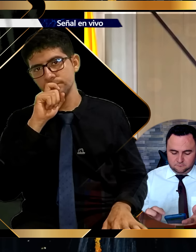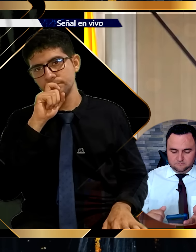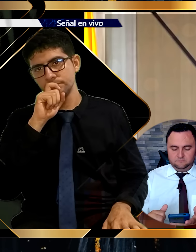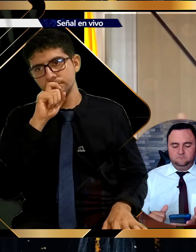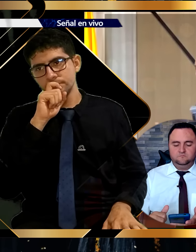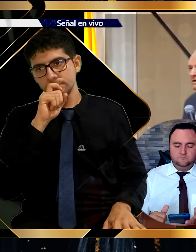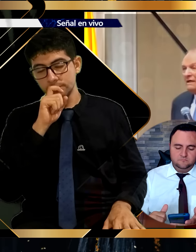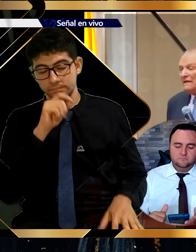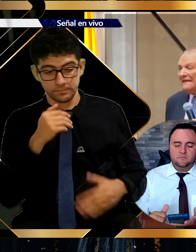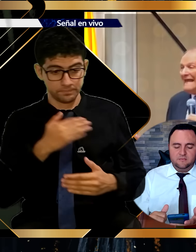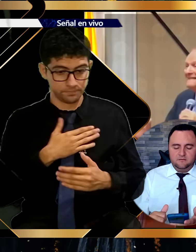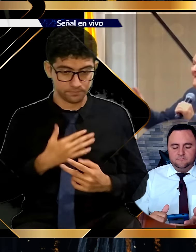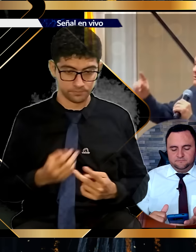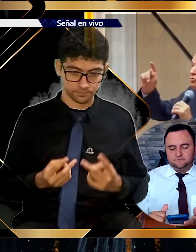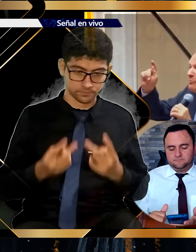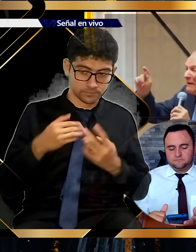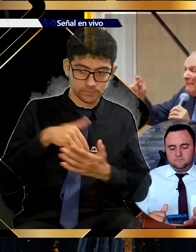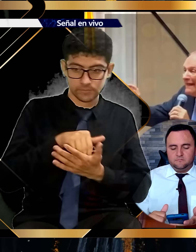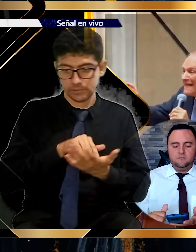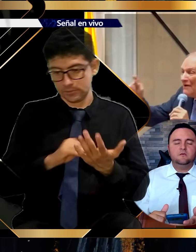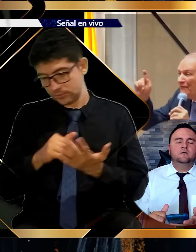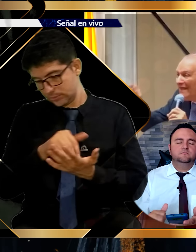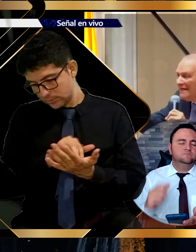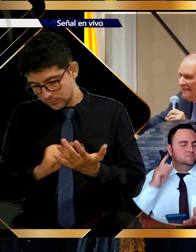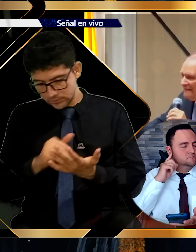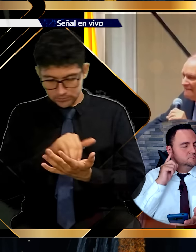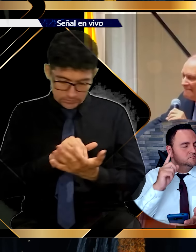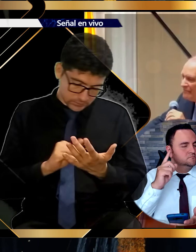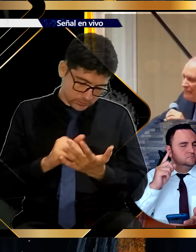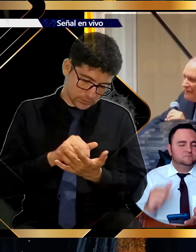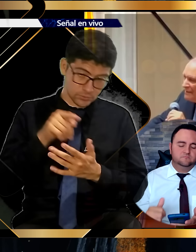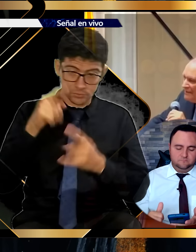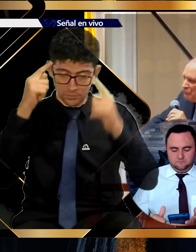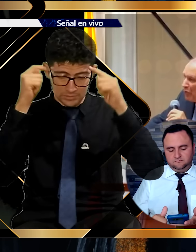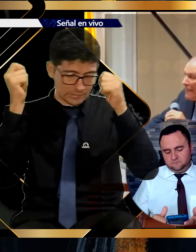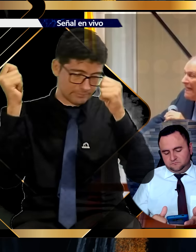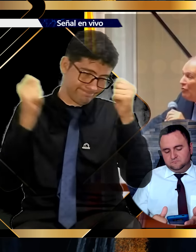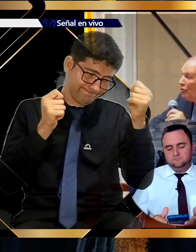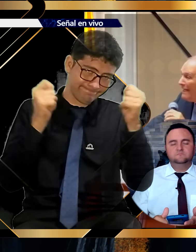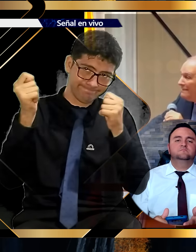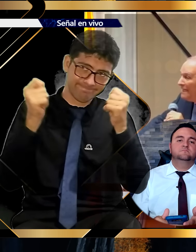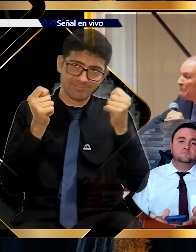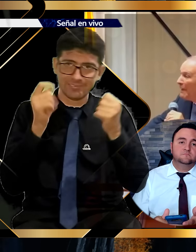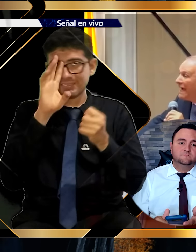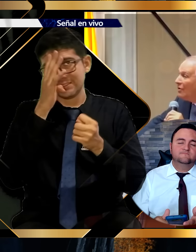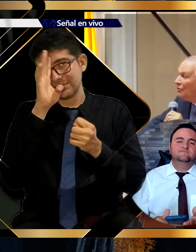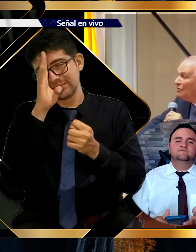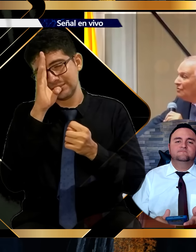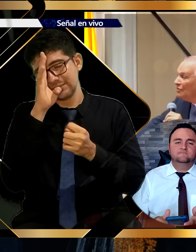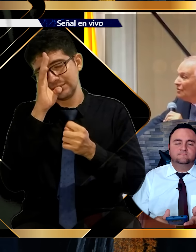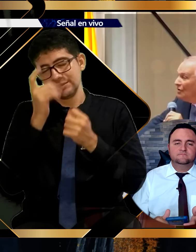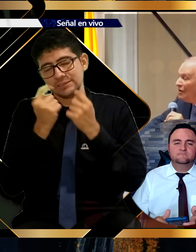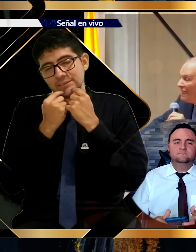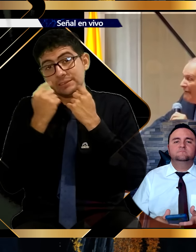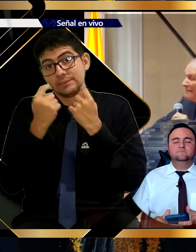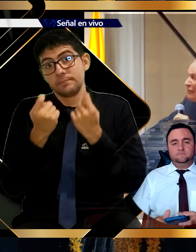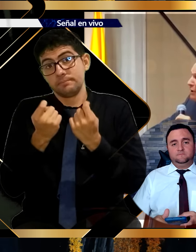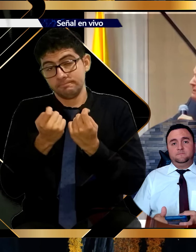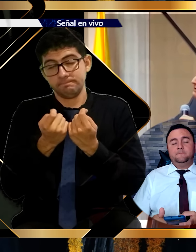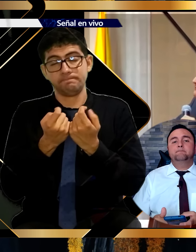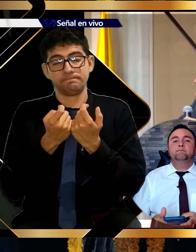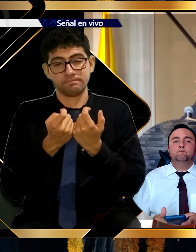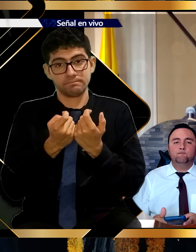agrietando. Y hace que tú no permanezcas fiel. Porque la duda es pecado. La Biblia